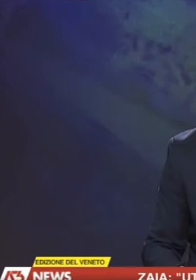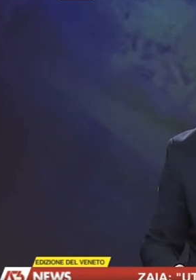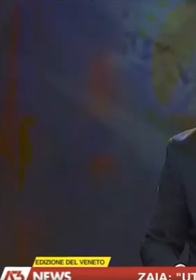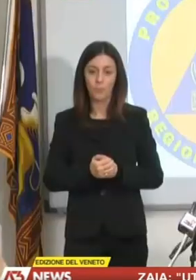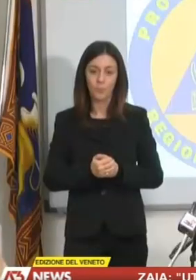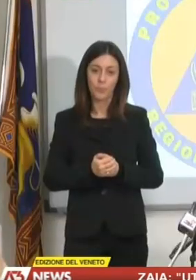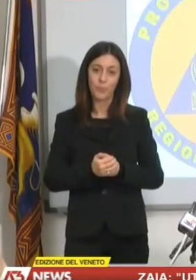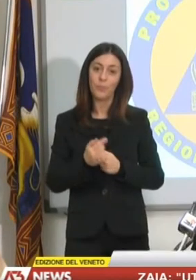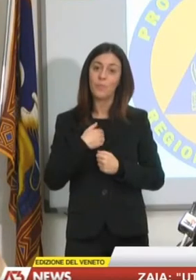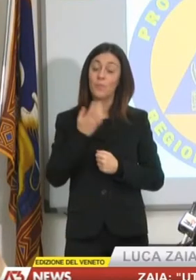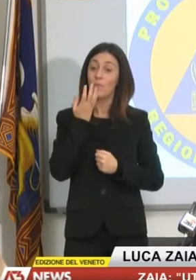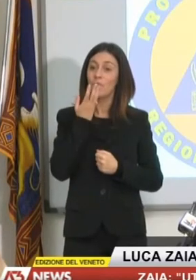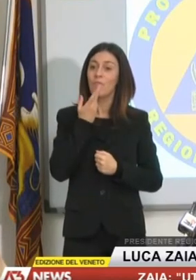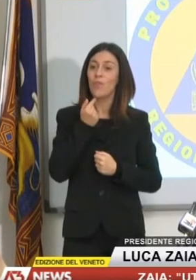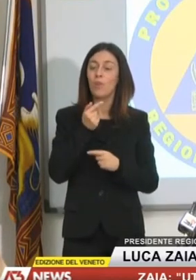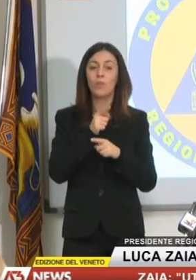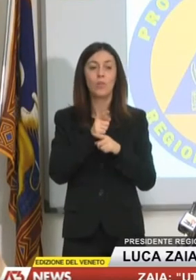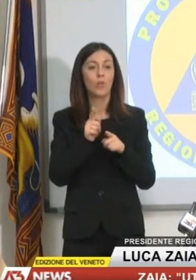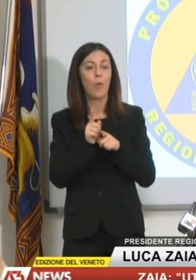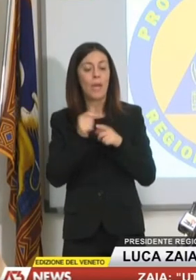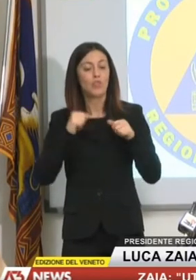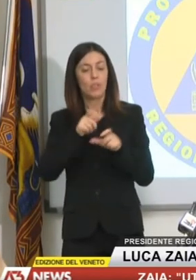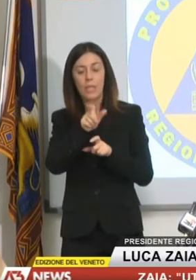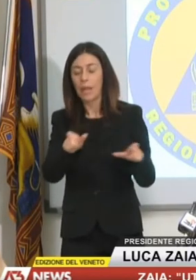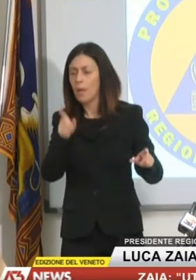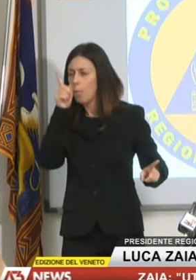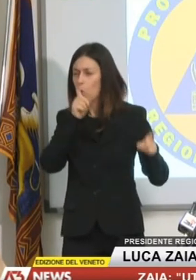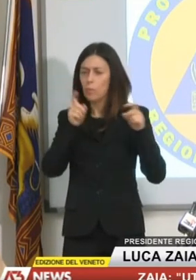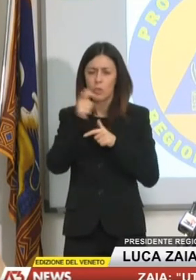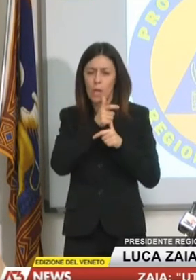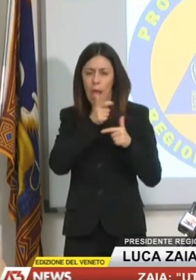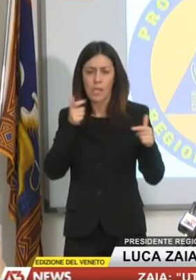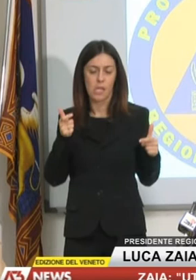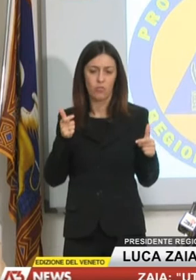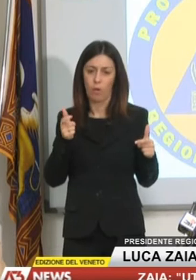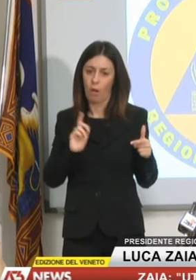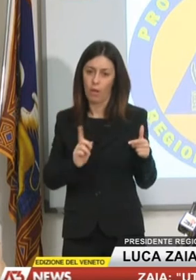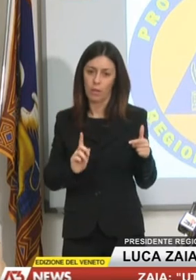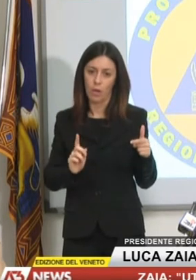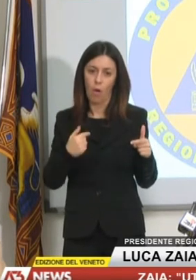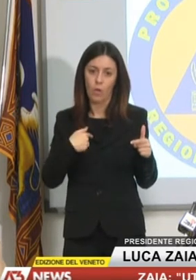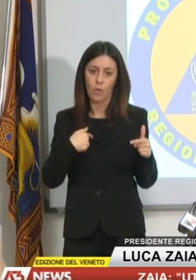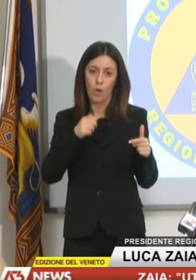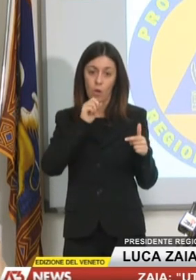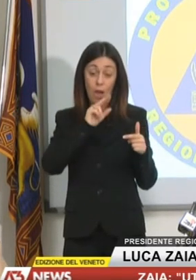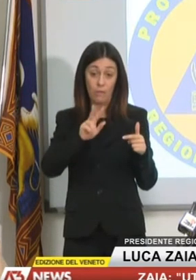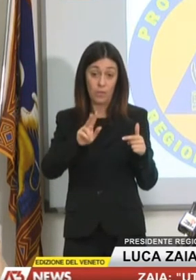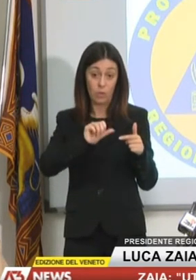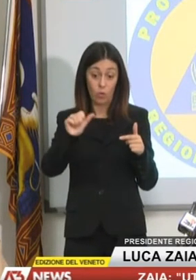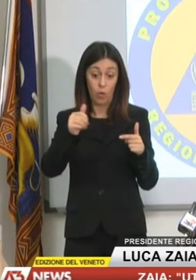Io non voglio diffondere assolutamente apprensione nei cittadini, dico semplicemente ai cittadini che siamo entrati in una